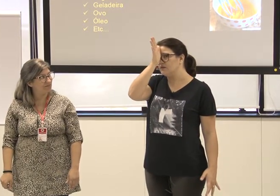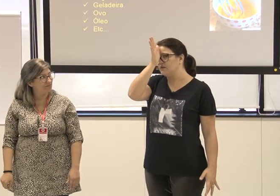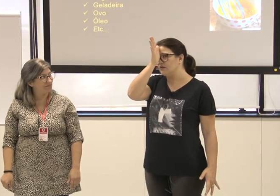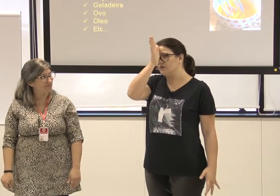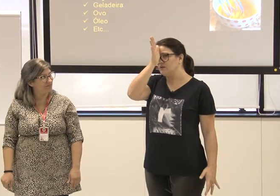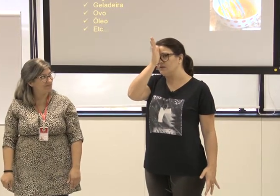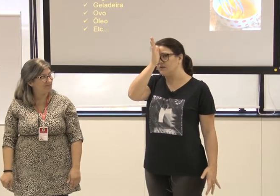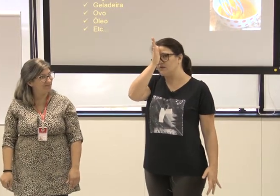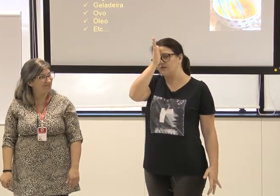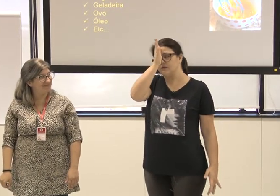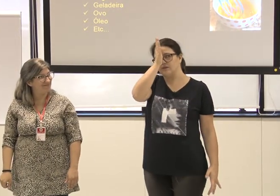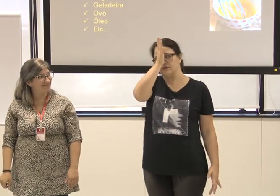porco,